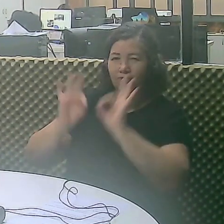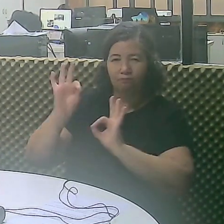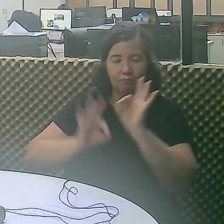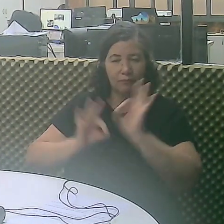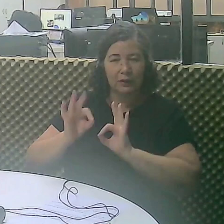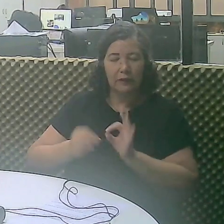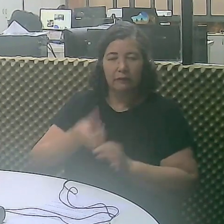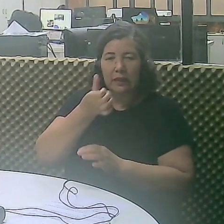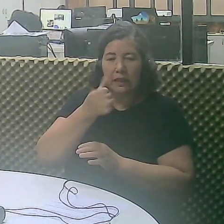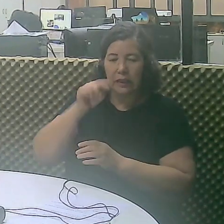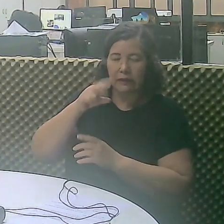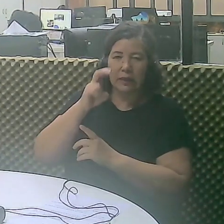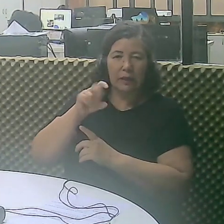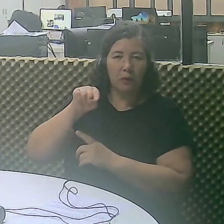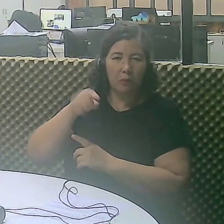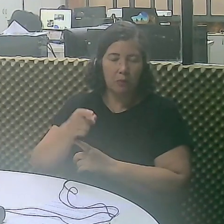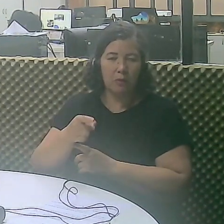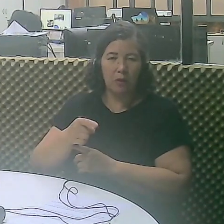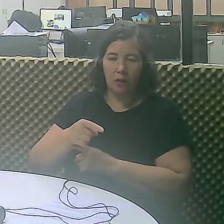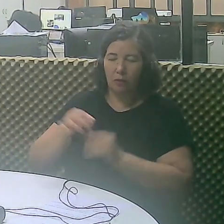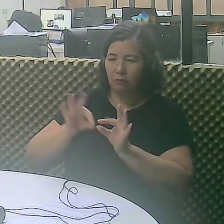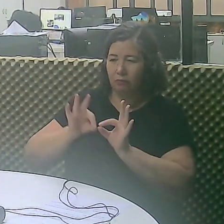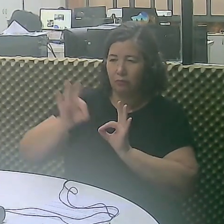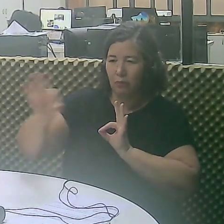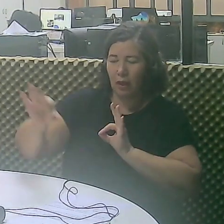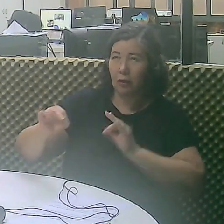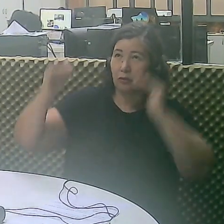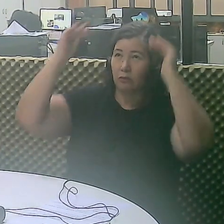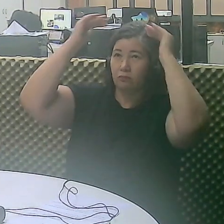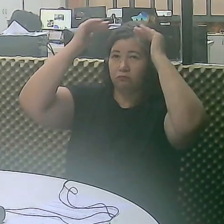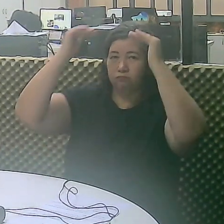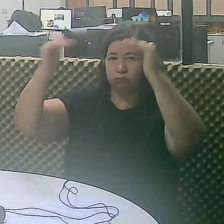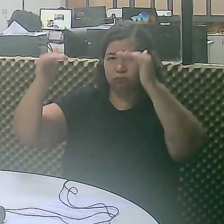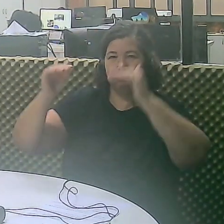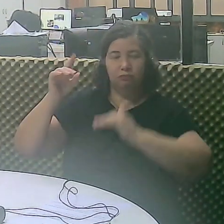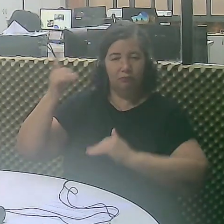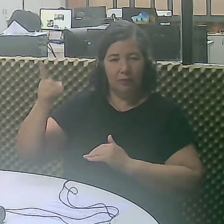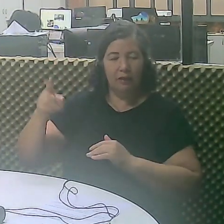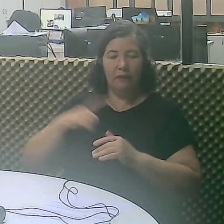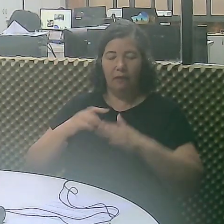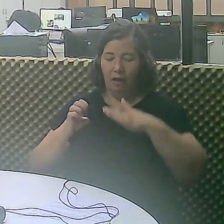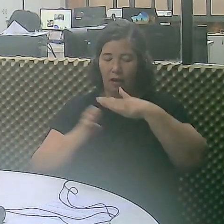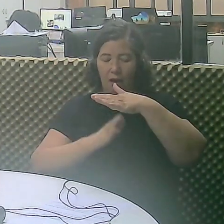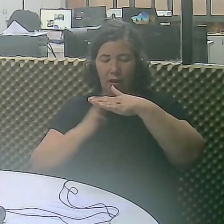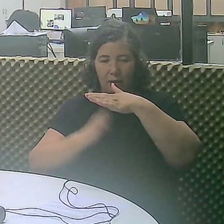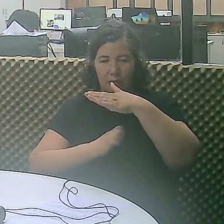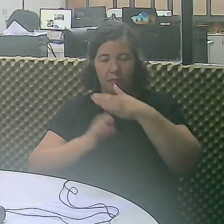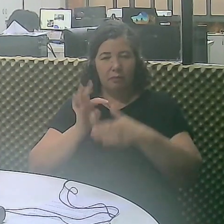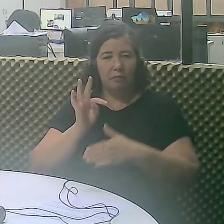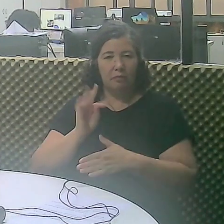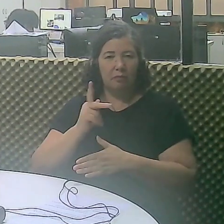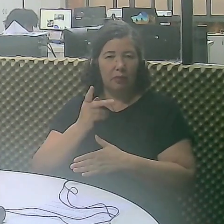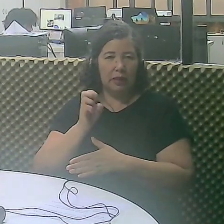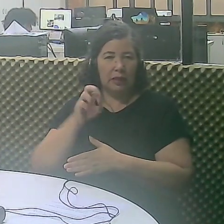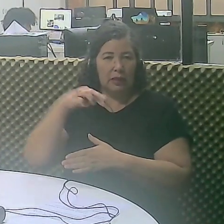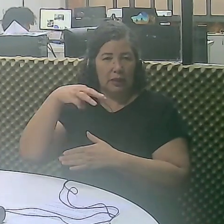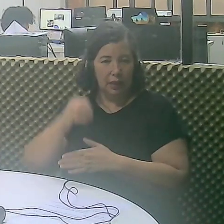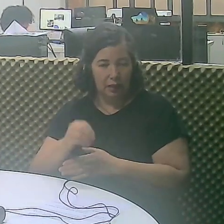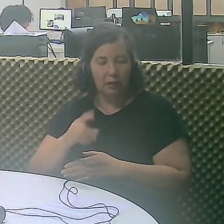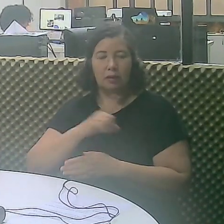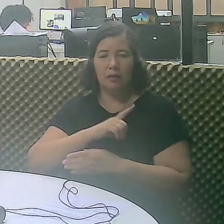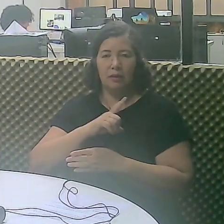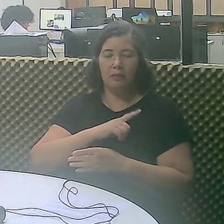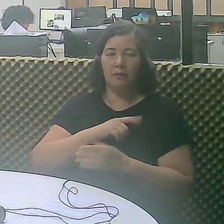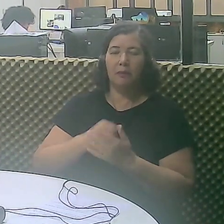6,5 mil metros de cobertura da Arena Sabiazinho, executados pela empresa Termjet Isolamentos Térmicos